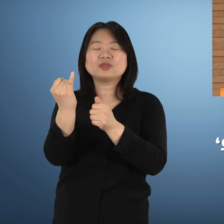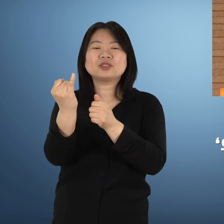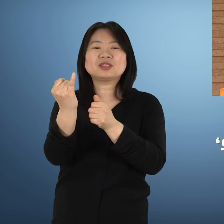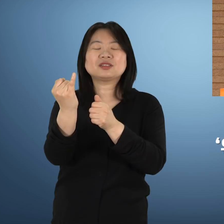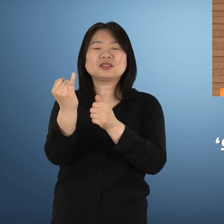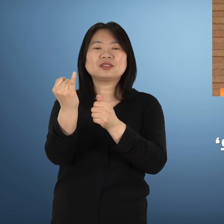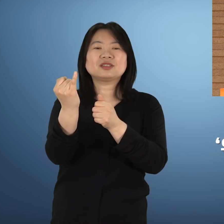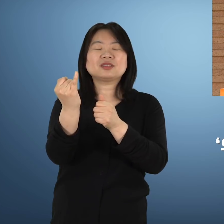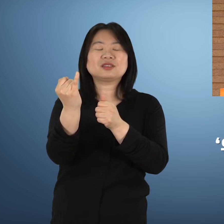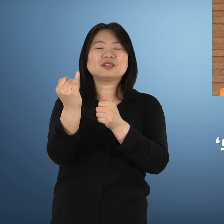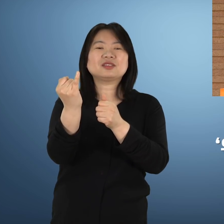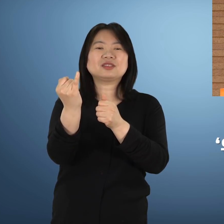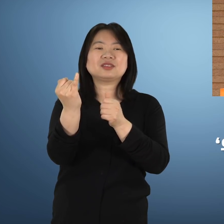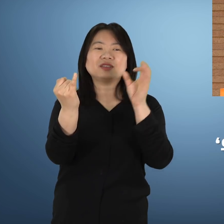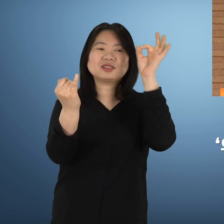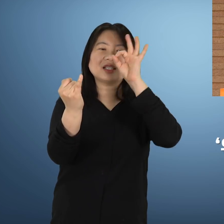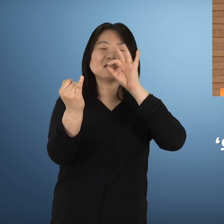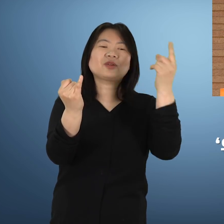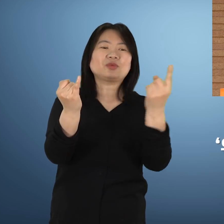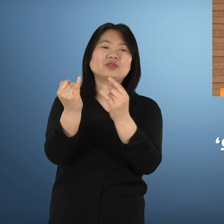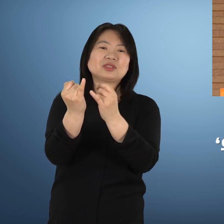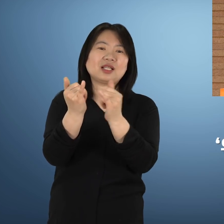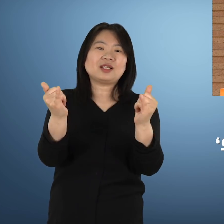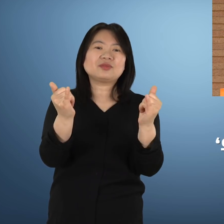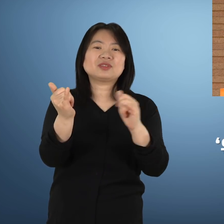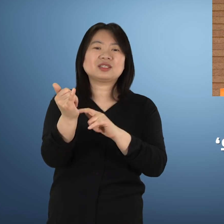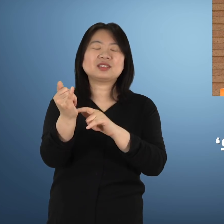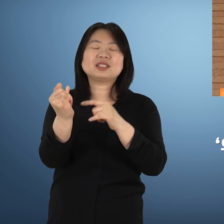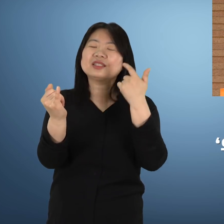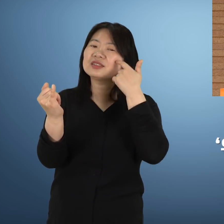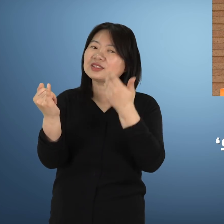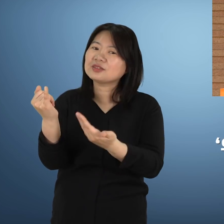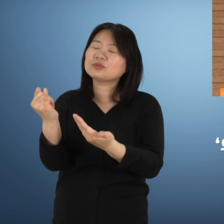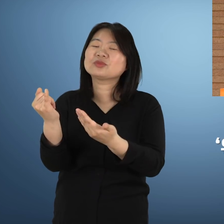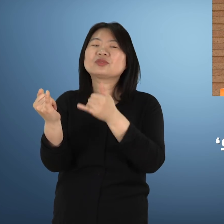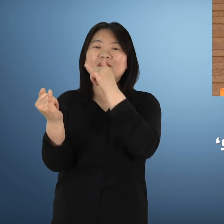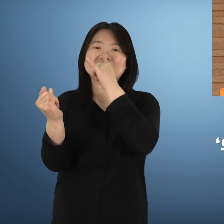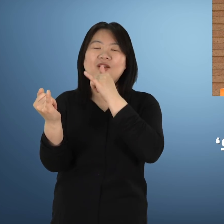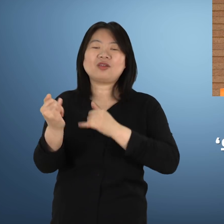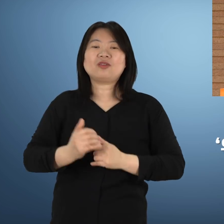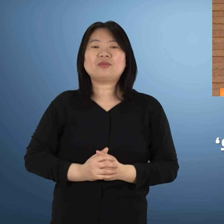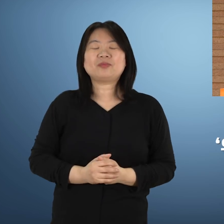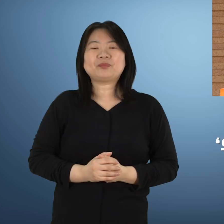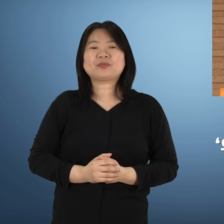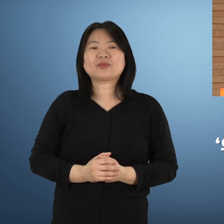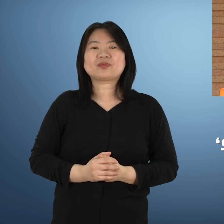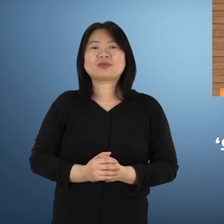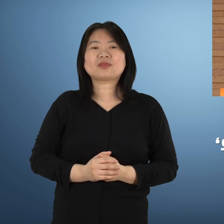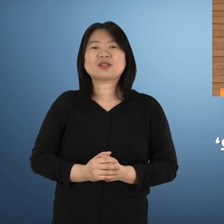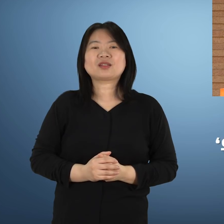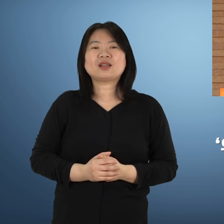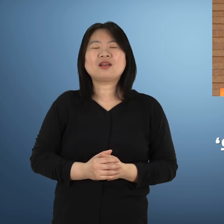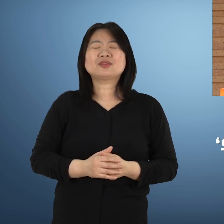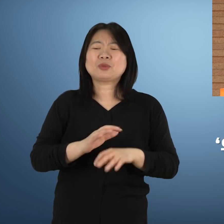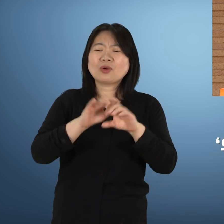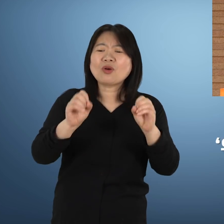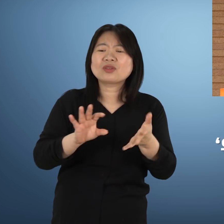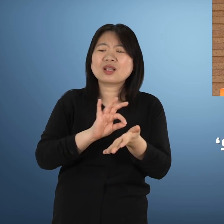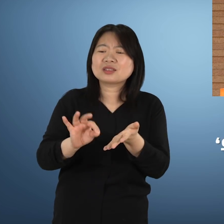했어요. 그러자 짐 엘리엇 부인이 쓴 글입니다.